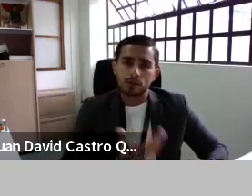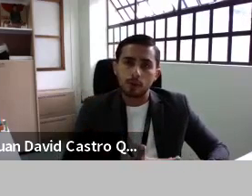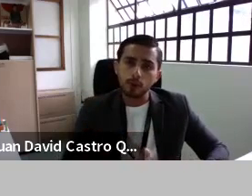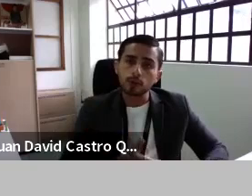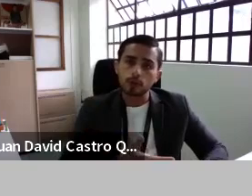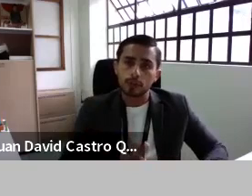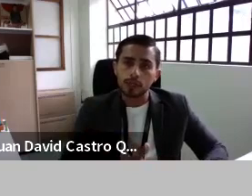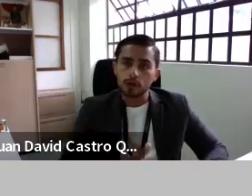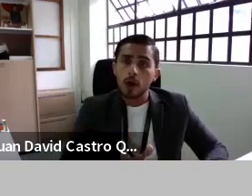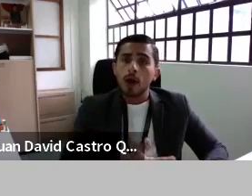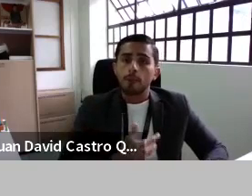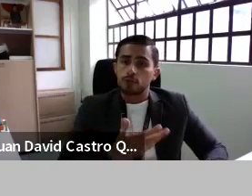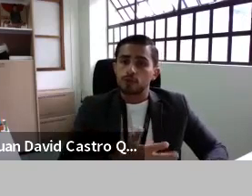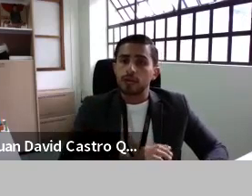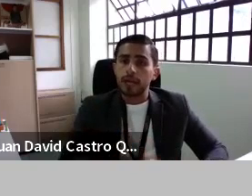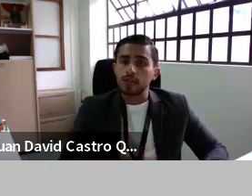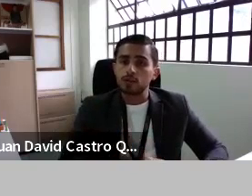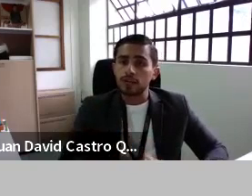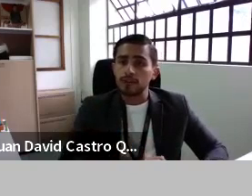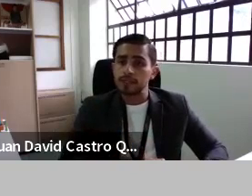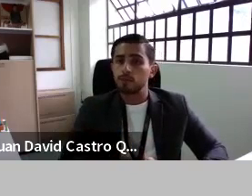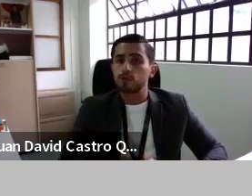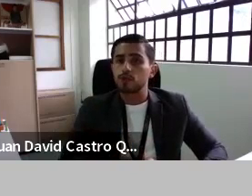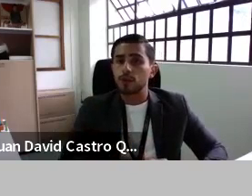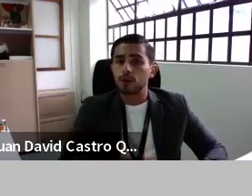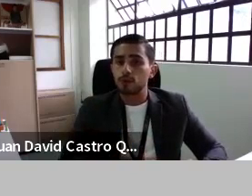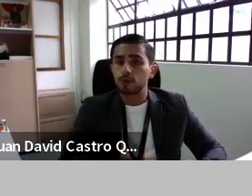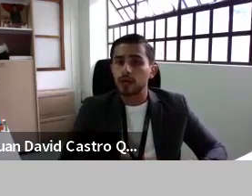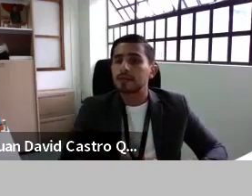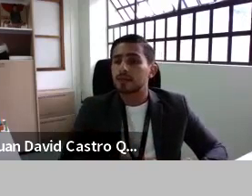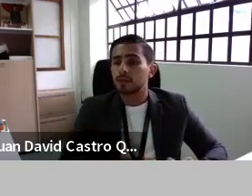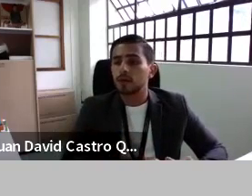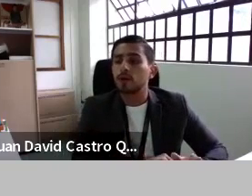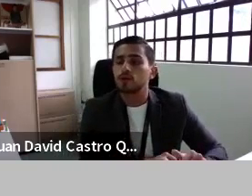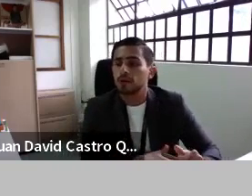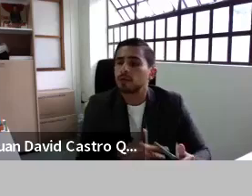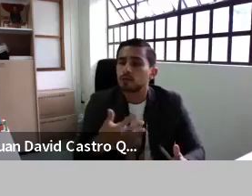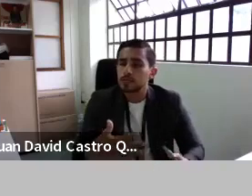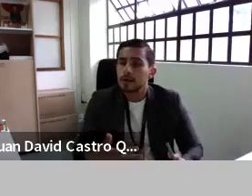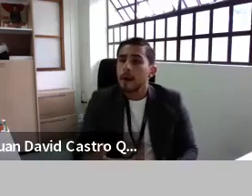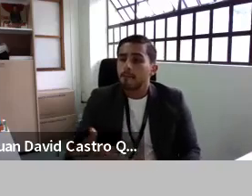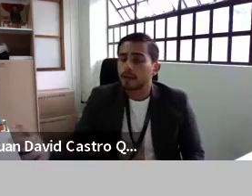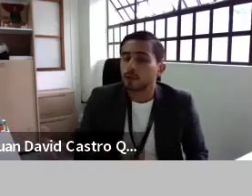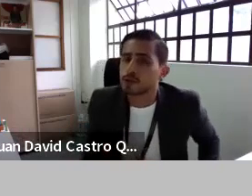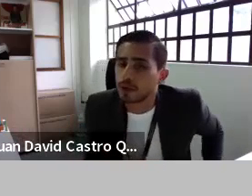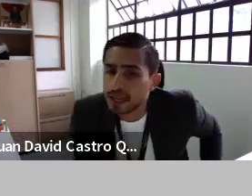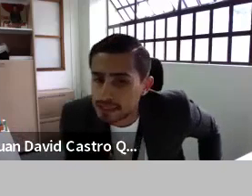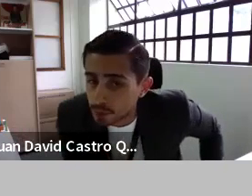acceso a productos servicios procesos de creación transferencia y por supuesto mejores oportunidades en términos de conocimiento entonces para todos los que ahorita decíamos